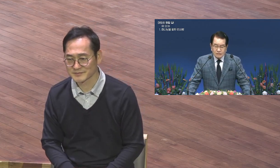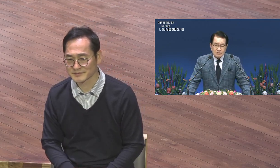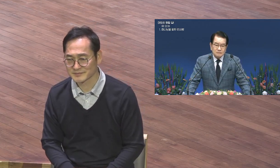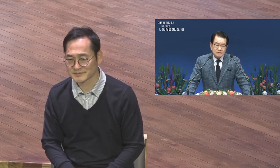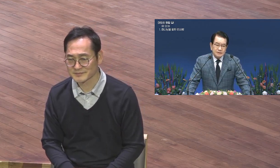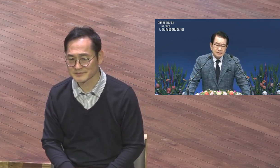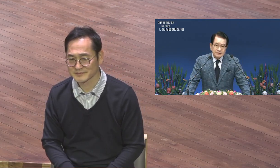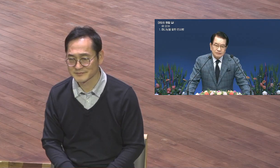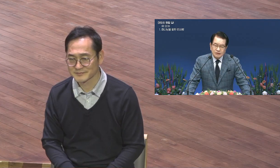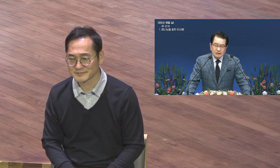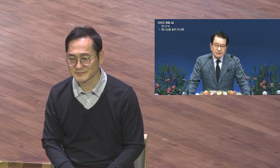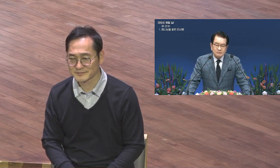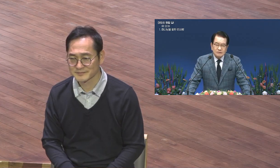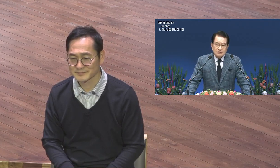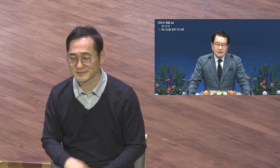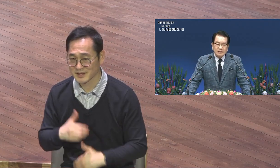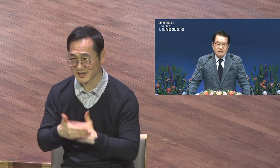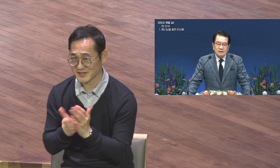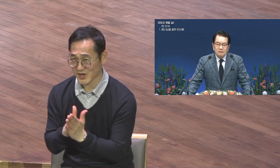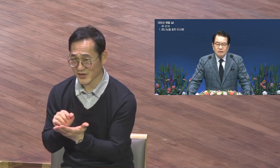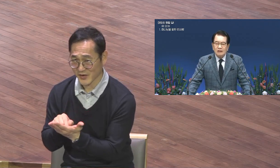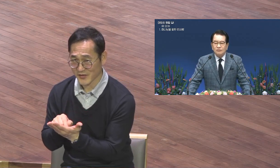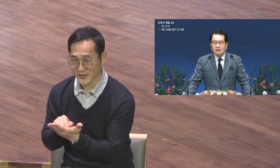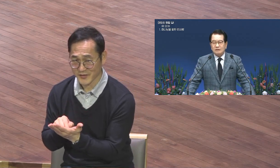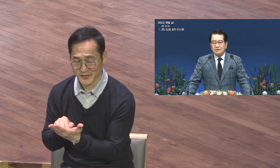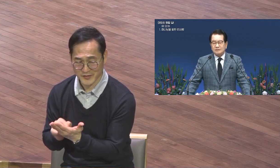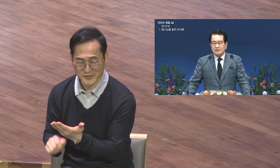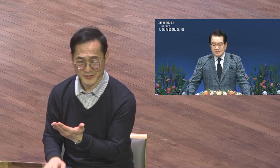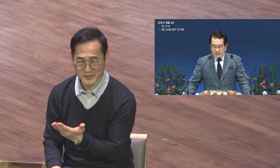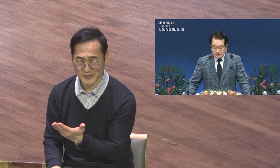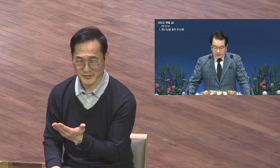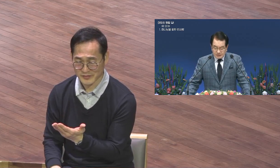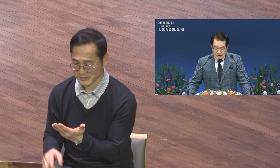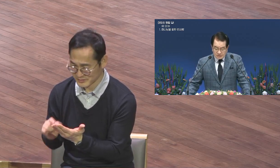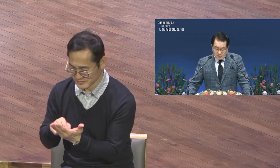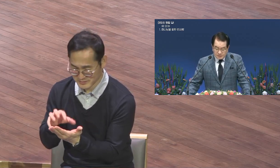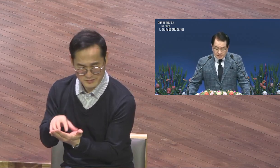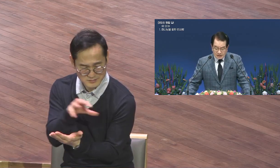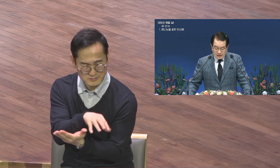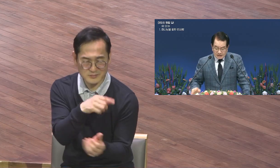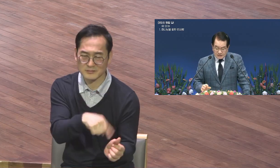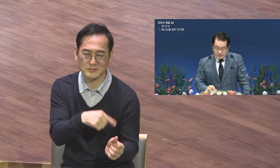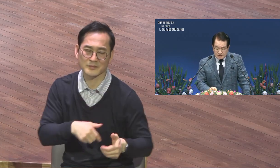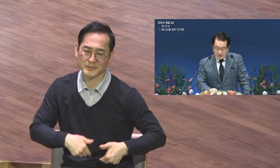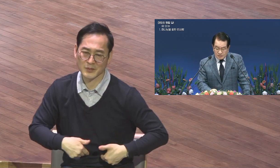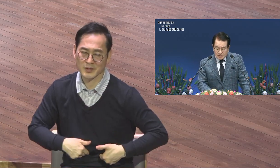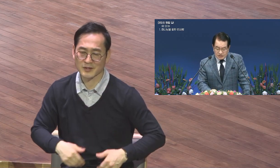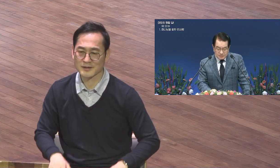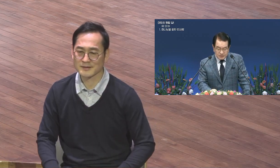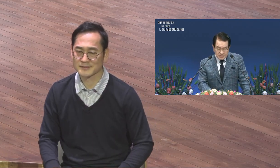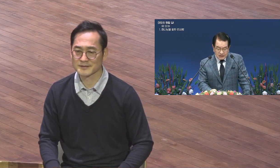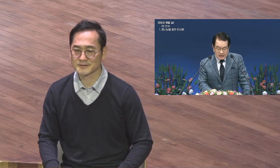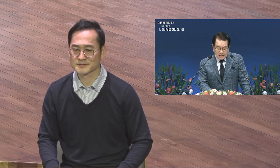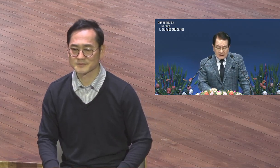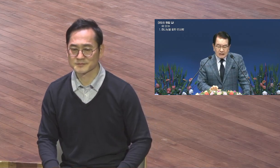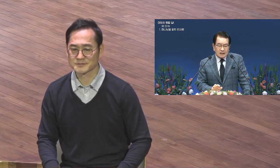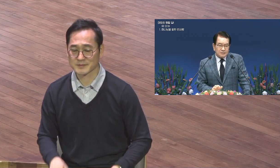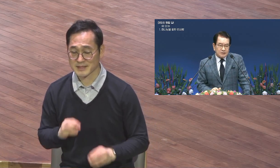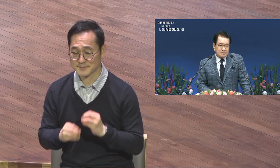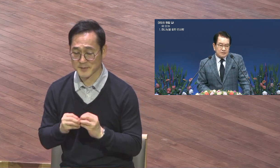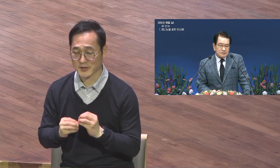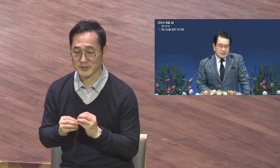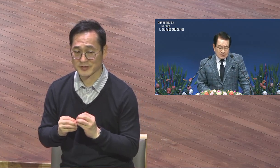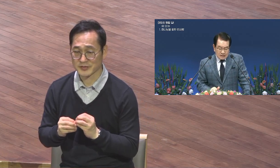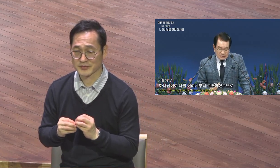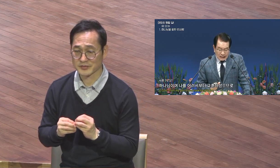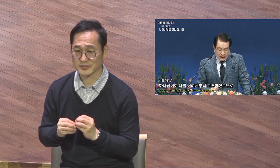성경은 말하고 있습니다. 우리는 지금 애들 너무 잘 먹혀. 시편 71편 17절에 보면 시편 기자가